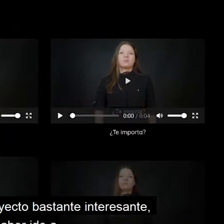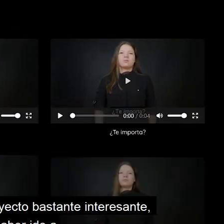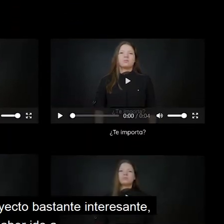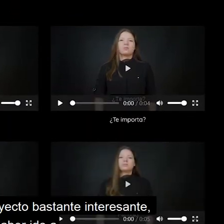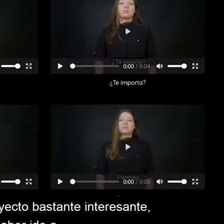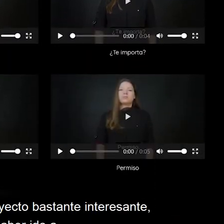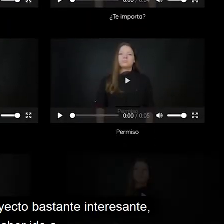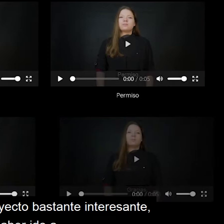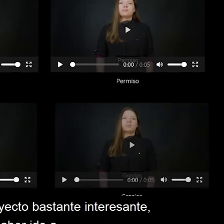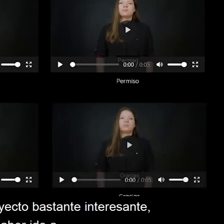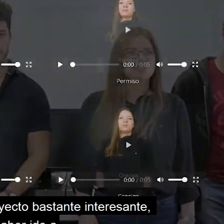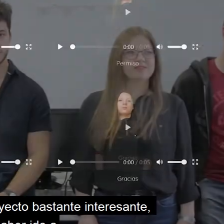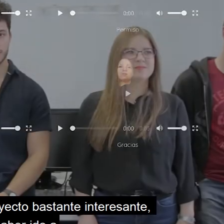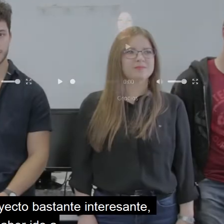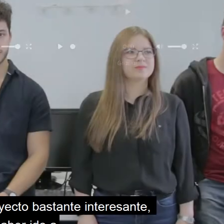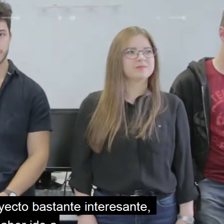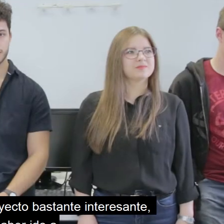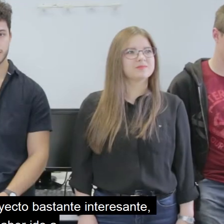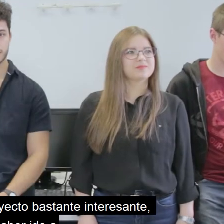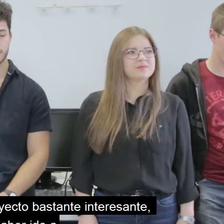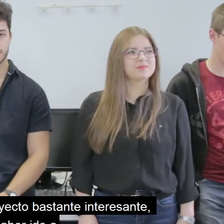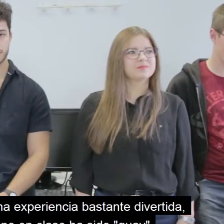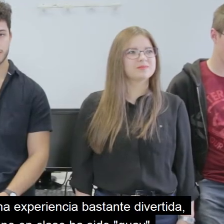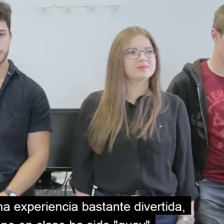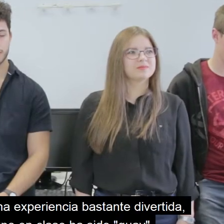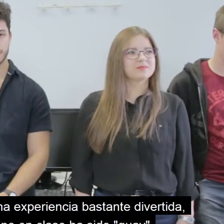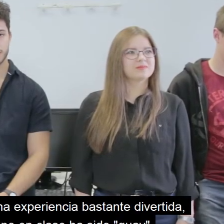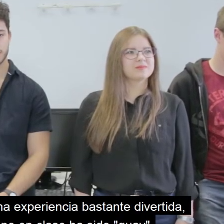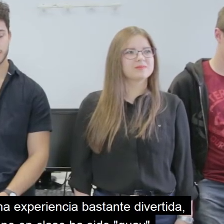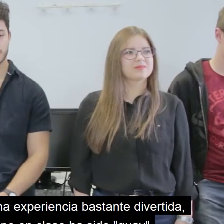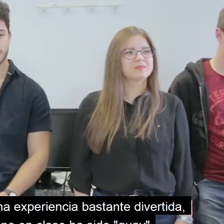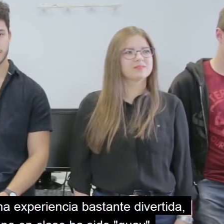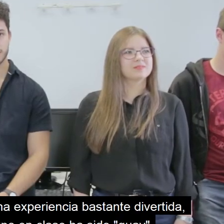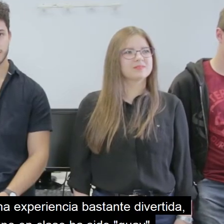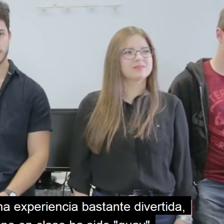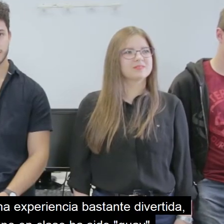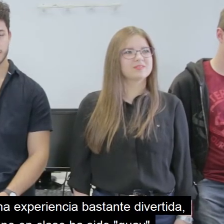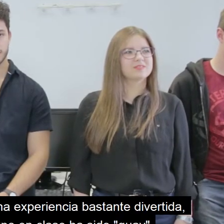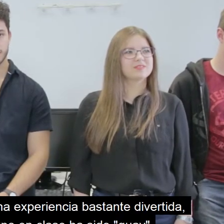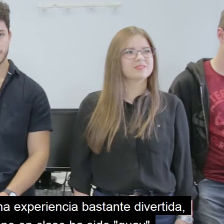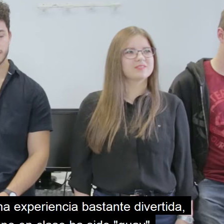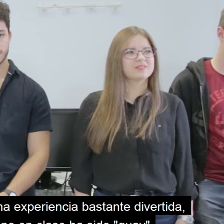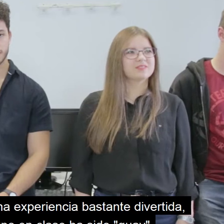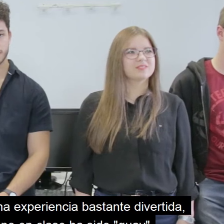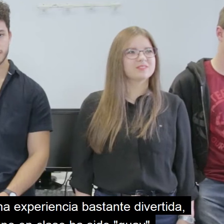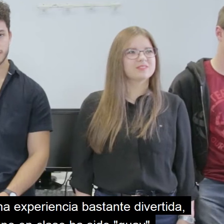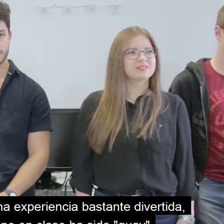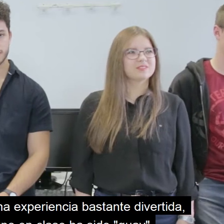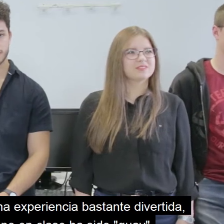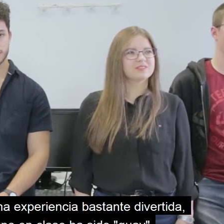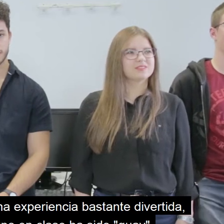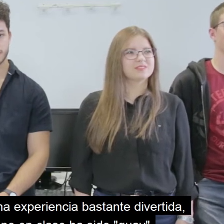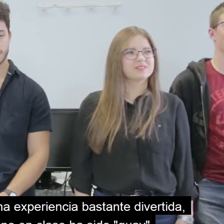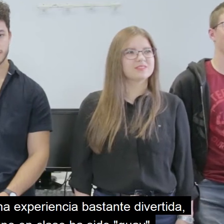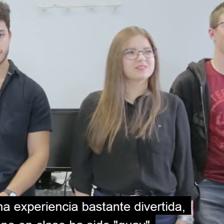Lo cierto es que ha sido un proyecto bastante interesante y el tema de haber ido a presentar nuestro proyecto y tal ha sido una experiencia bastante divertida. Y luego el